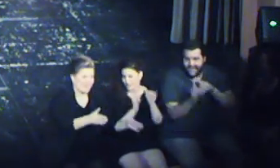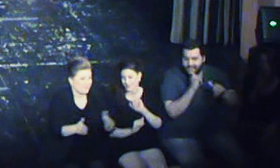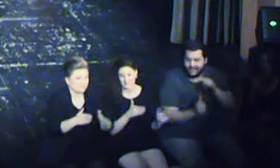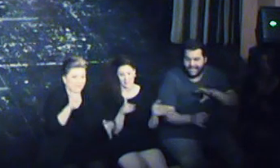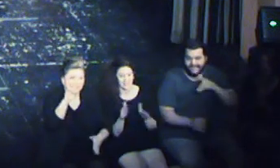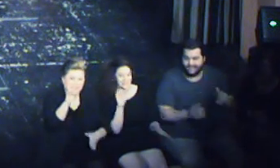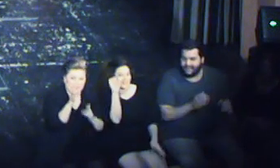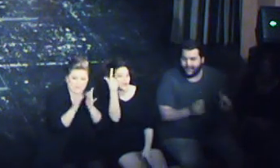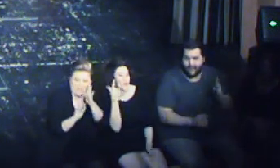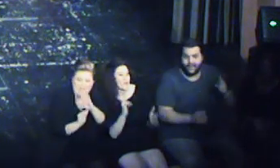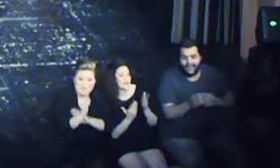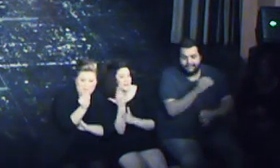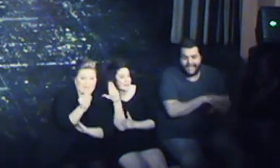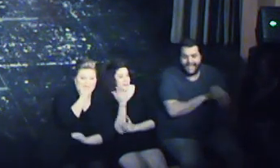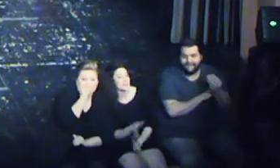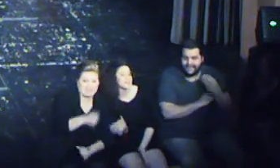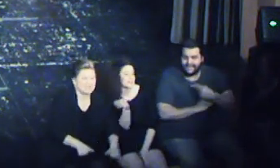por ver a Dios nacido.